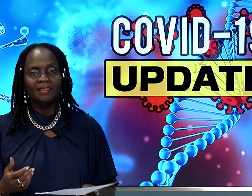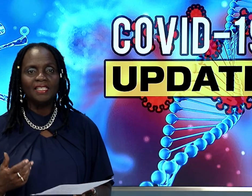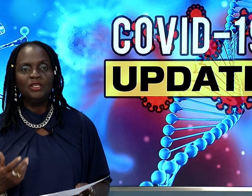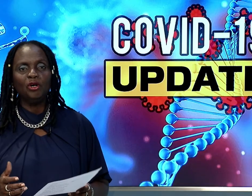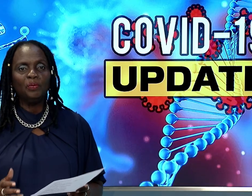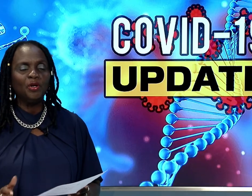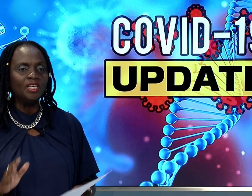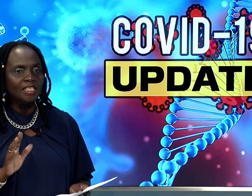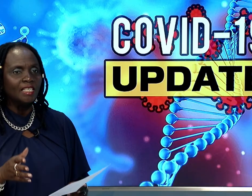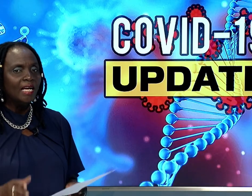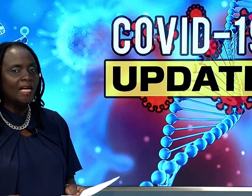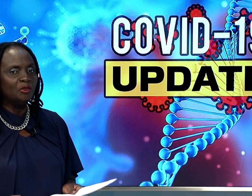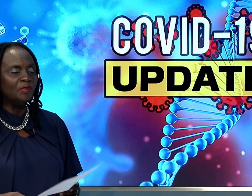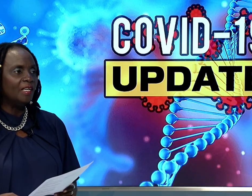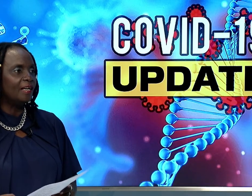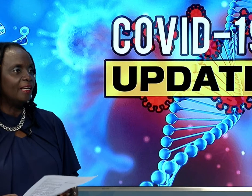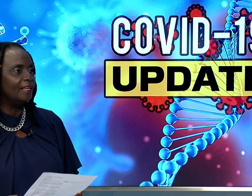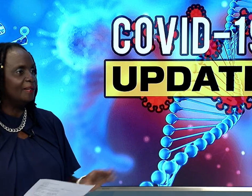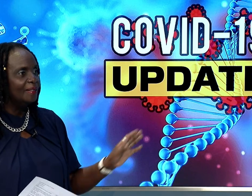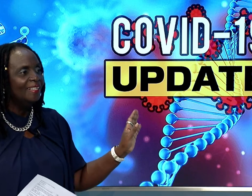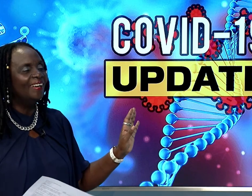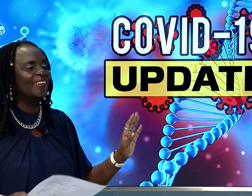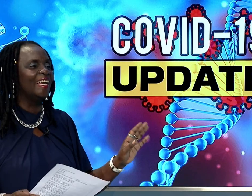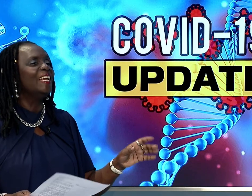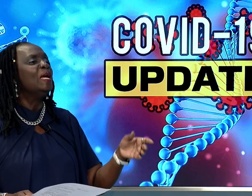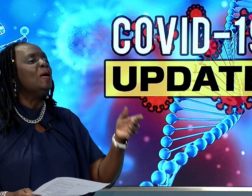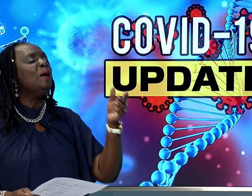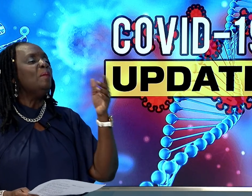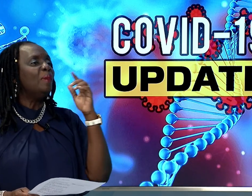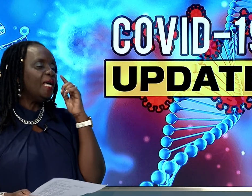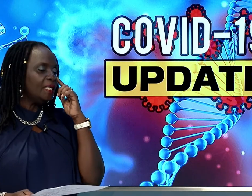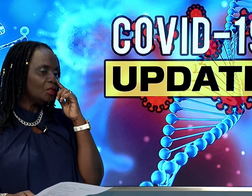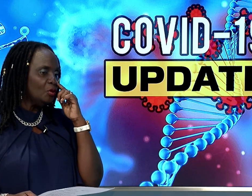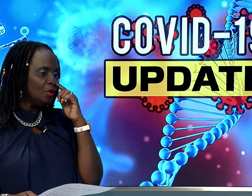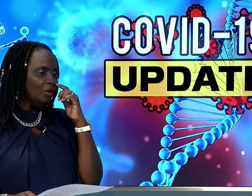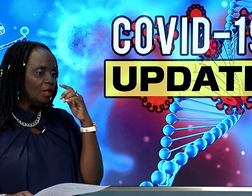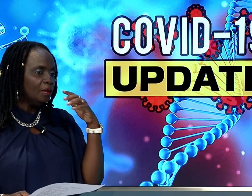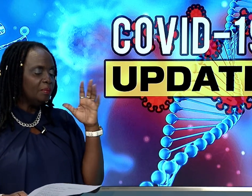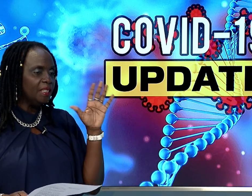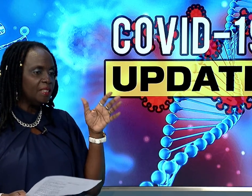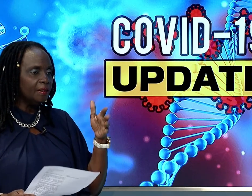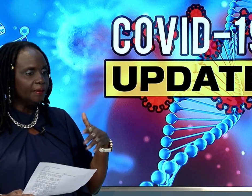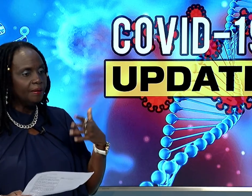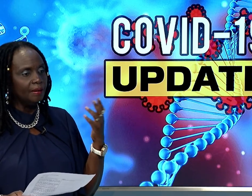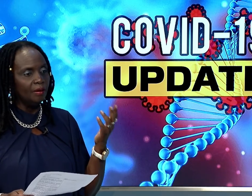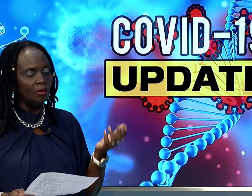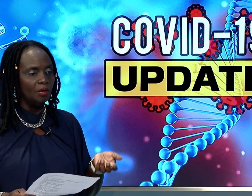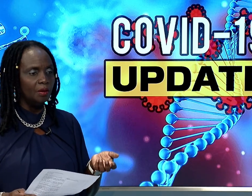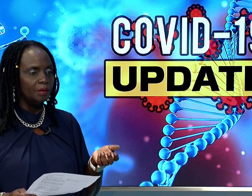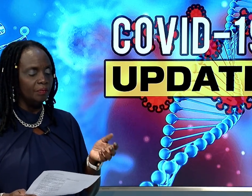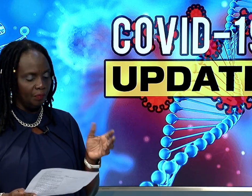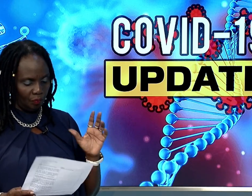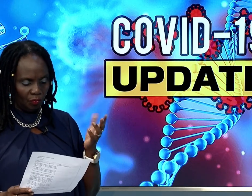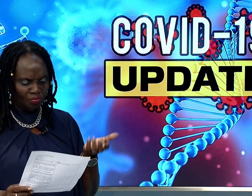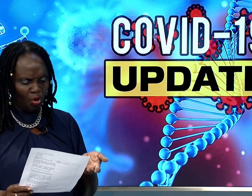Dus seniorenburgers, gaat u vandaag kijken? Ja, gaat u vandaag later kijken. Maar er is ook nog een beetje